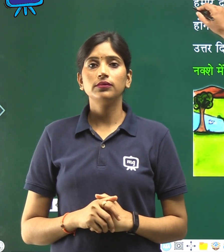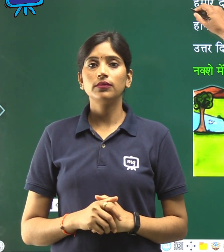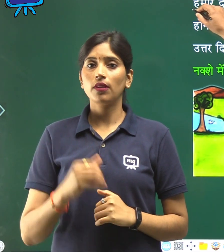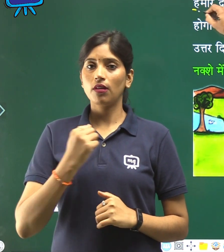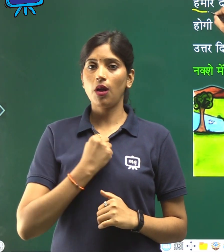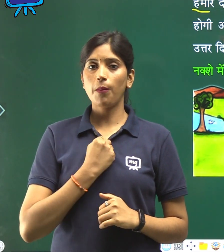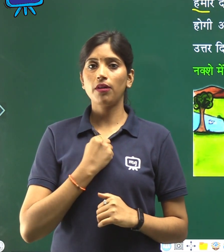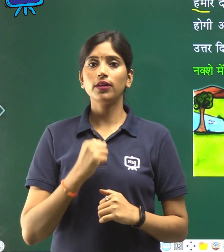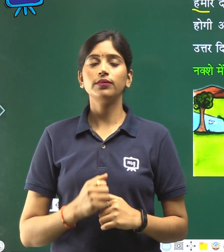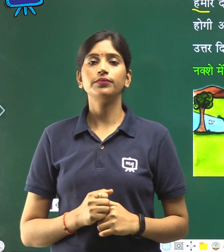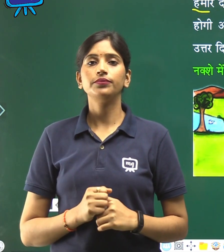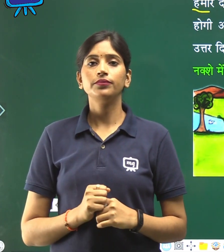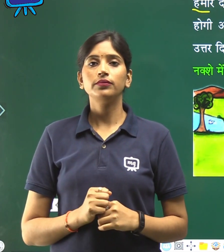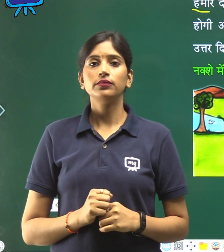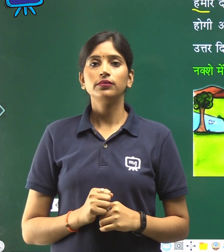हमारे